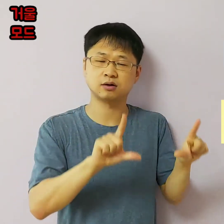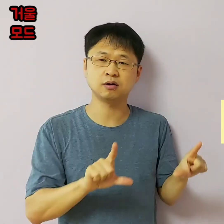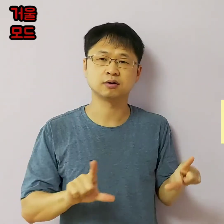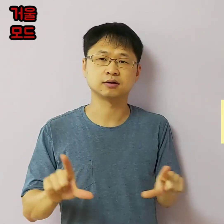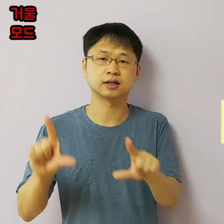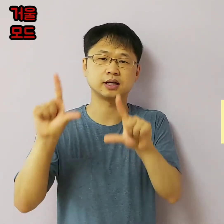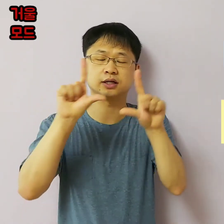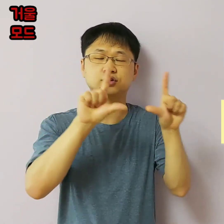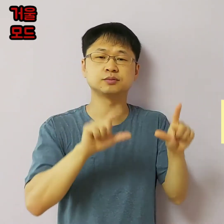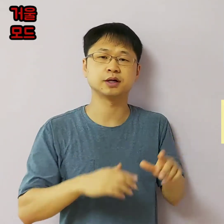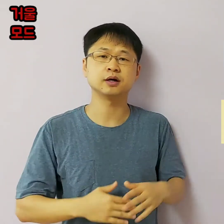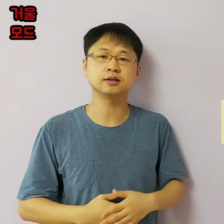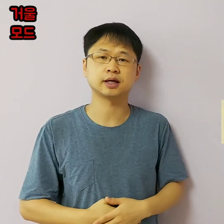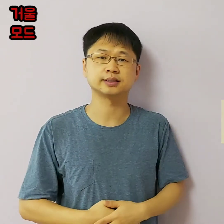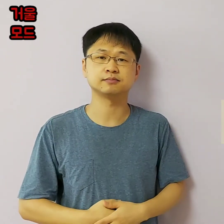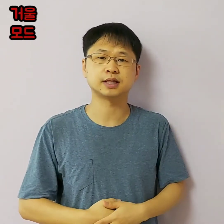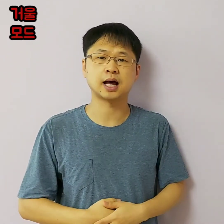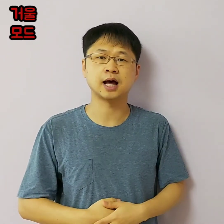되겠죠. 그렇게 이해해 주시면 되겠습니다.